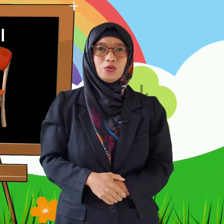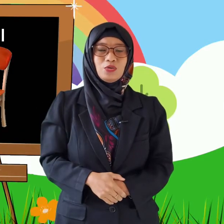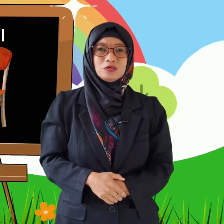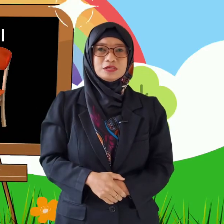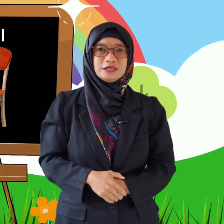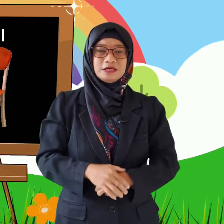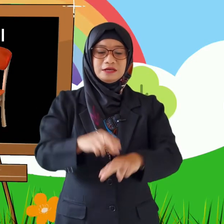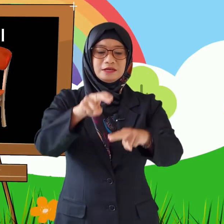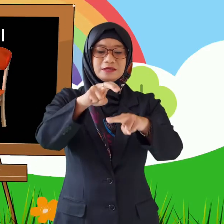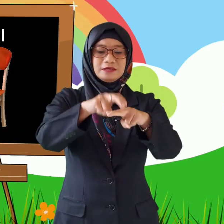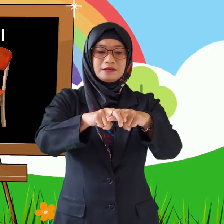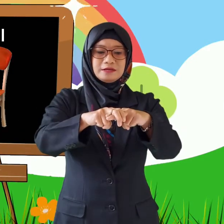Kursi.